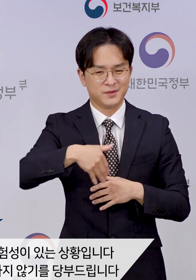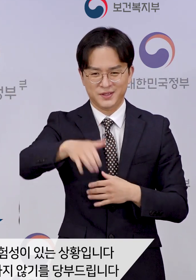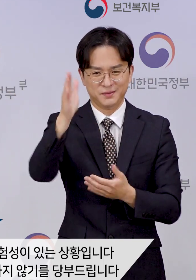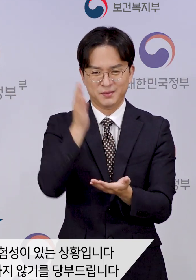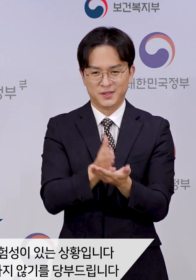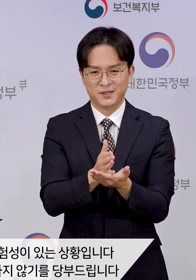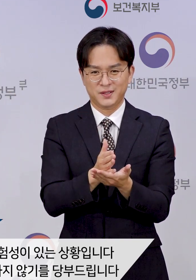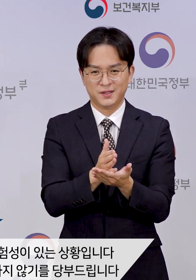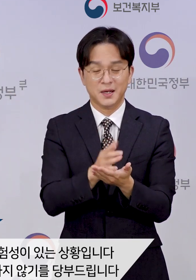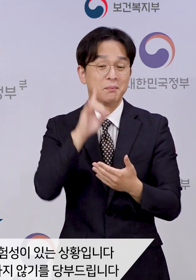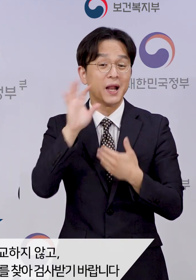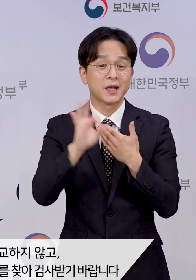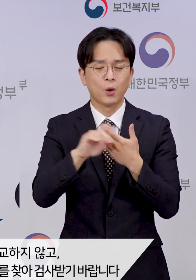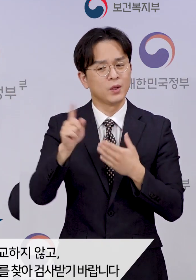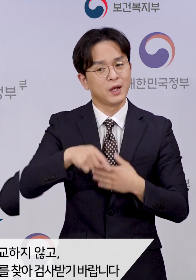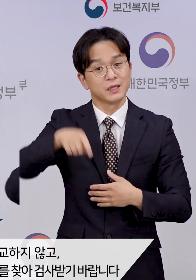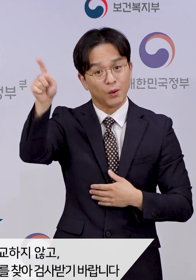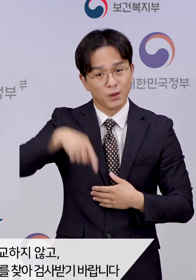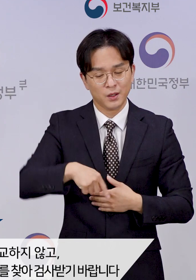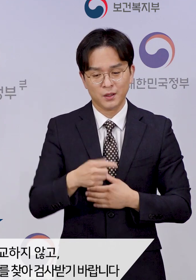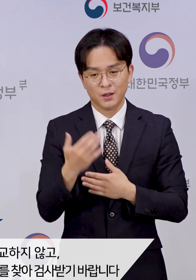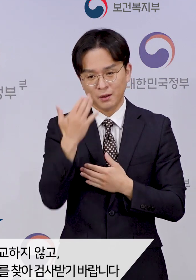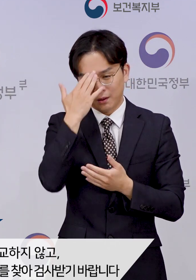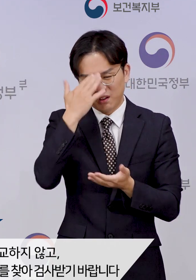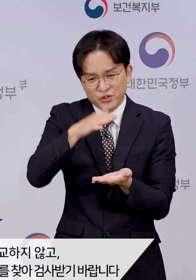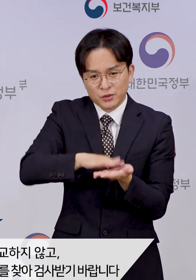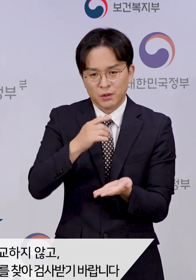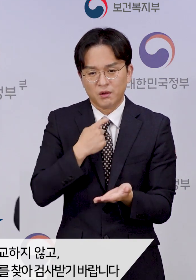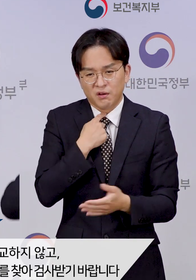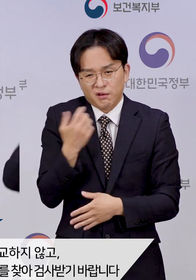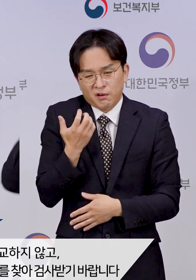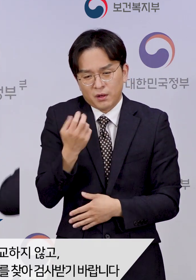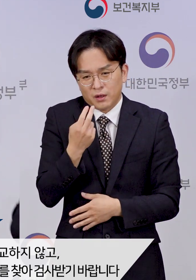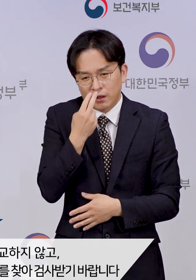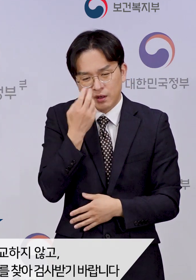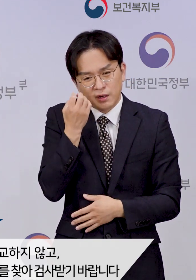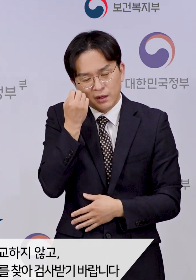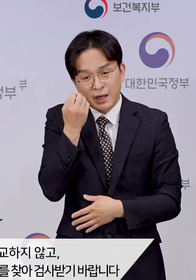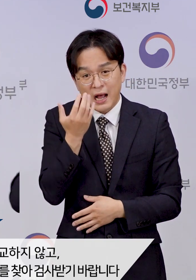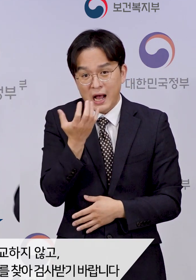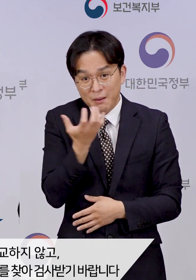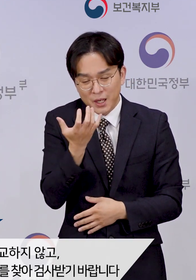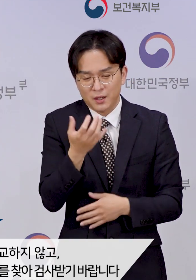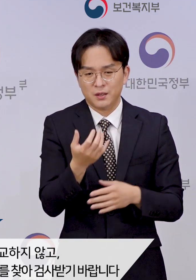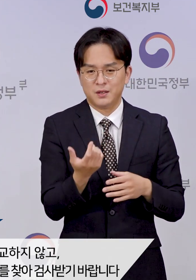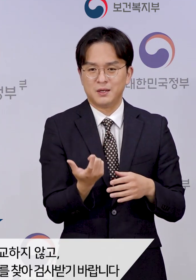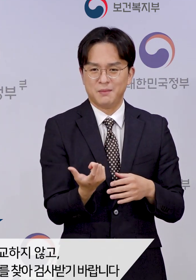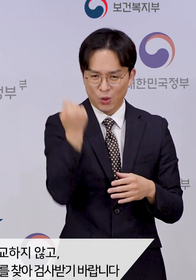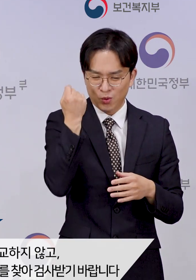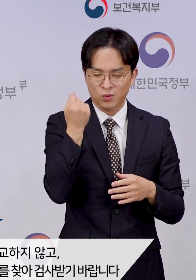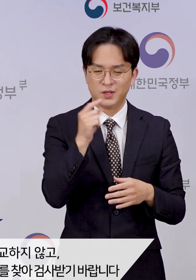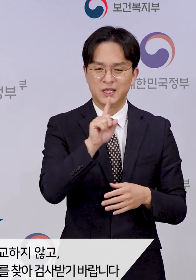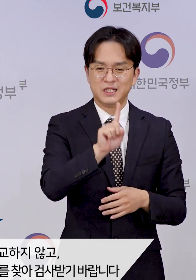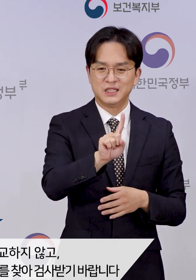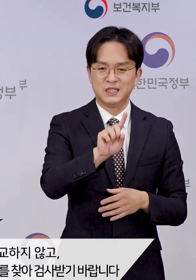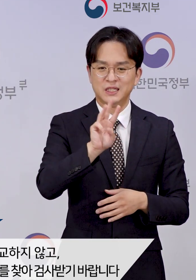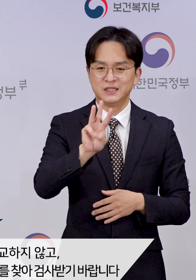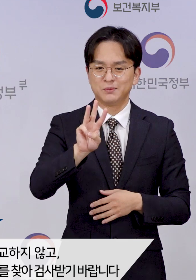당부드립니다. 발열이나 기침 등 호흡기 증상이 있으시면 출근하거나 등교하지